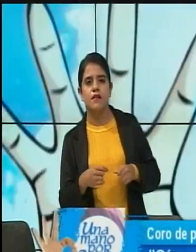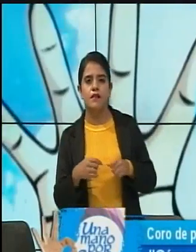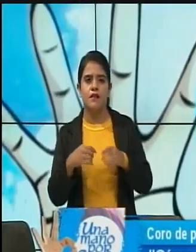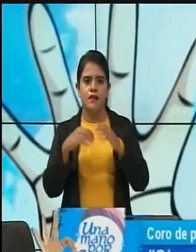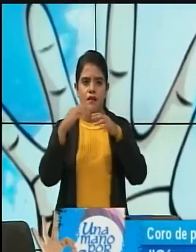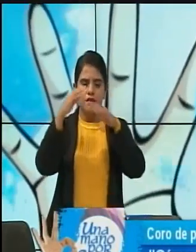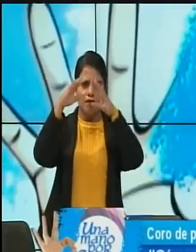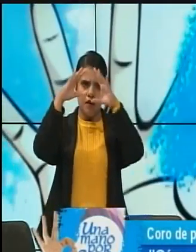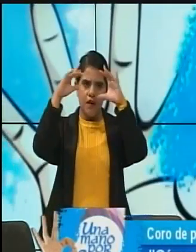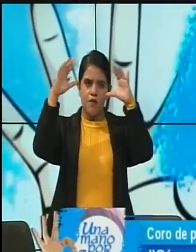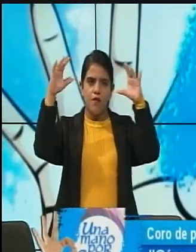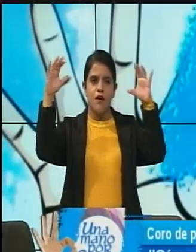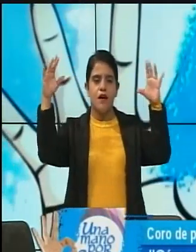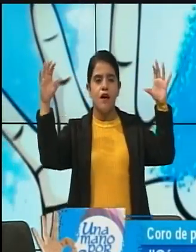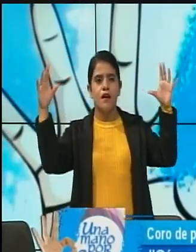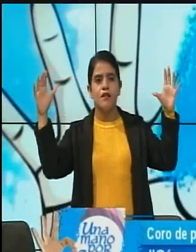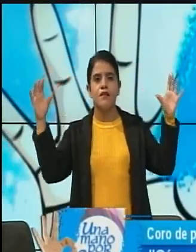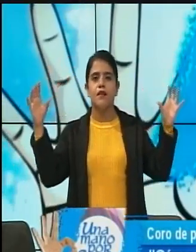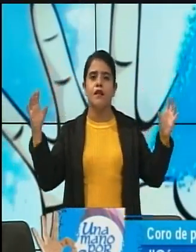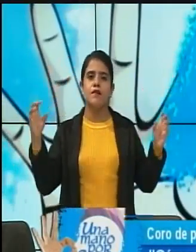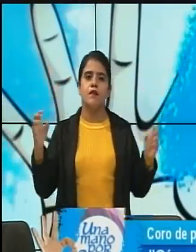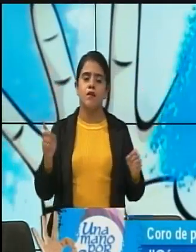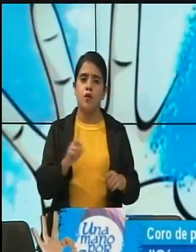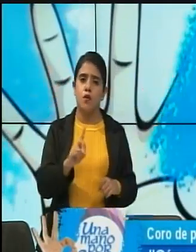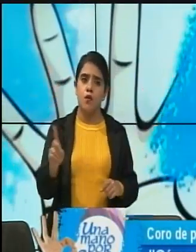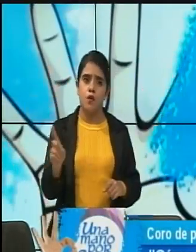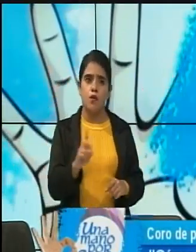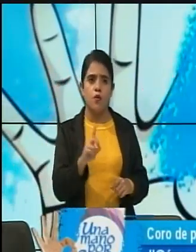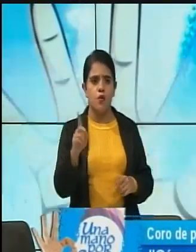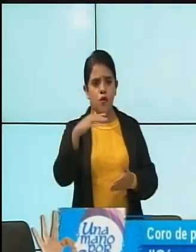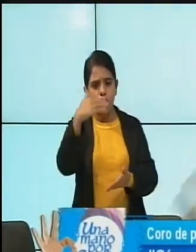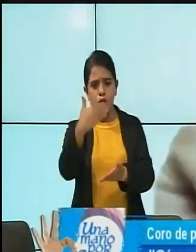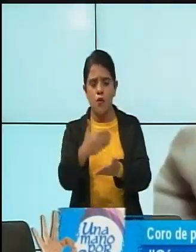Sueña que no existen